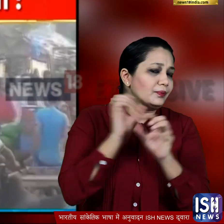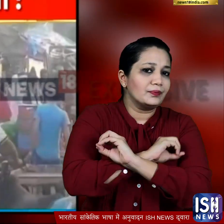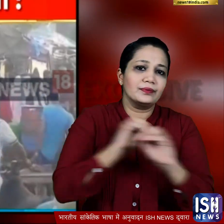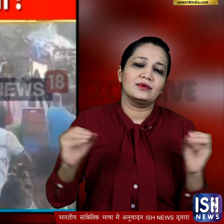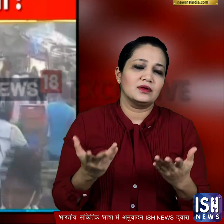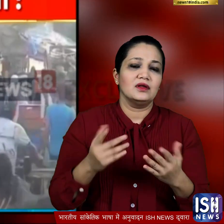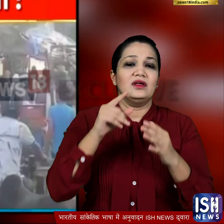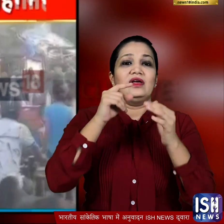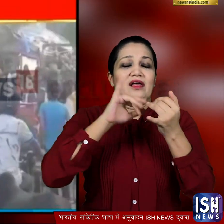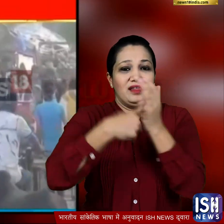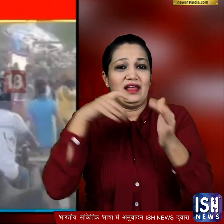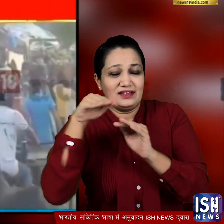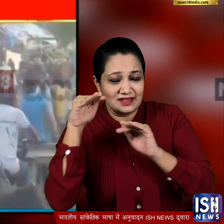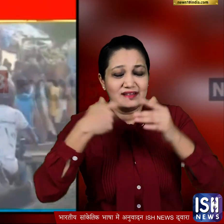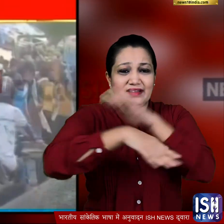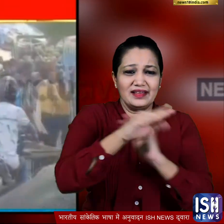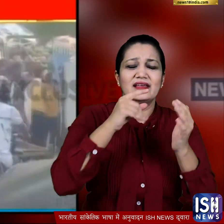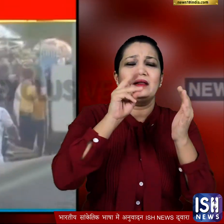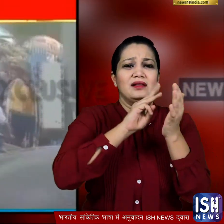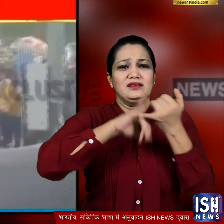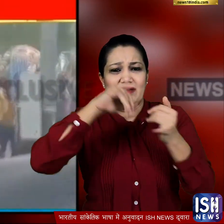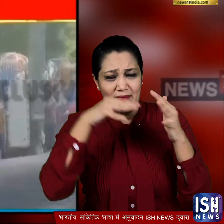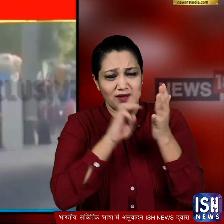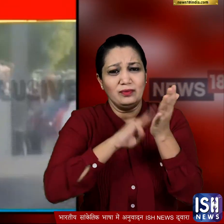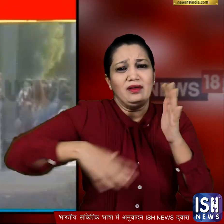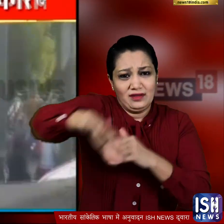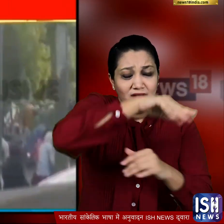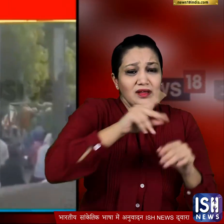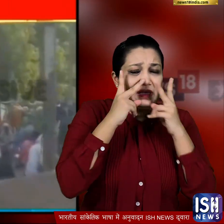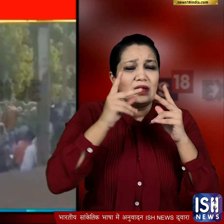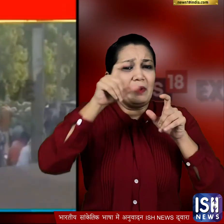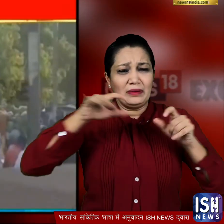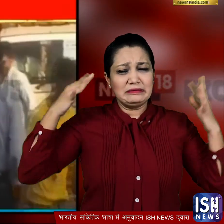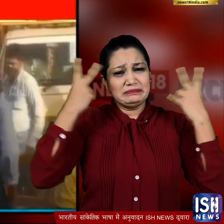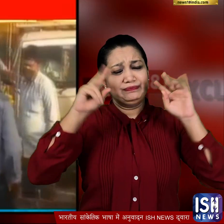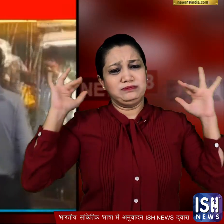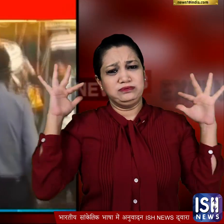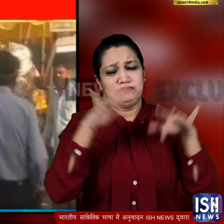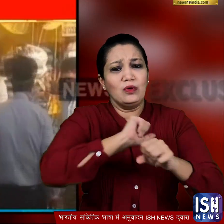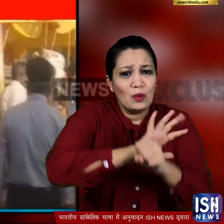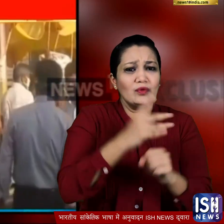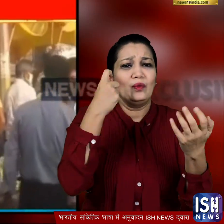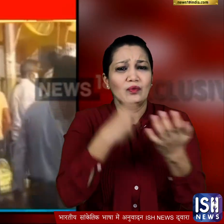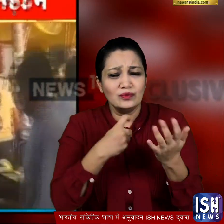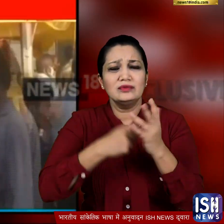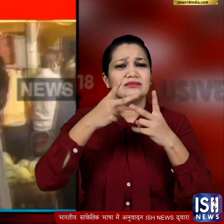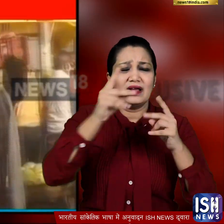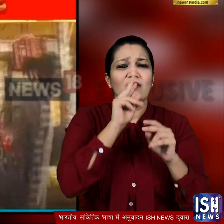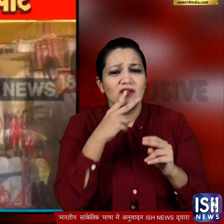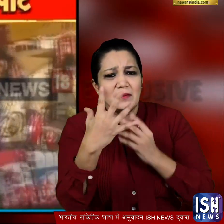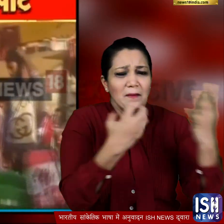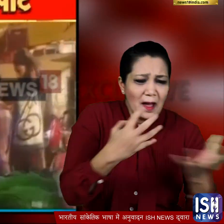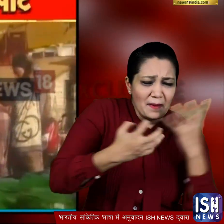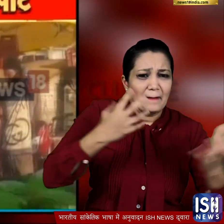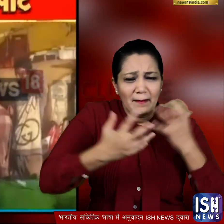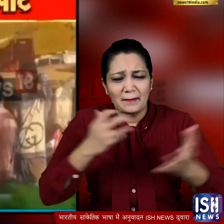बरती। राजस्थान के सवाई माधोपुर इलाके की एक सब्जी मंडी में तो लोगों की भीड़ ने सारी हदें पार कर दी। कोरोना के खतरे को नजरअंदाज कर लोग